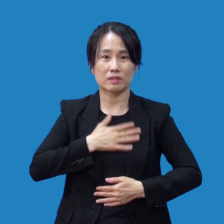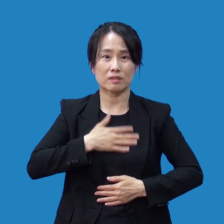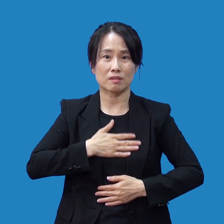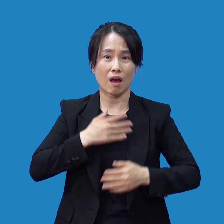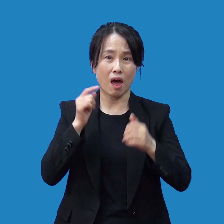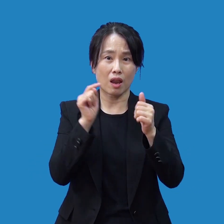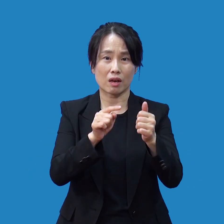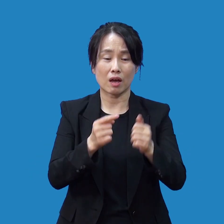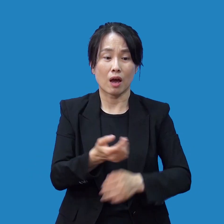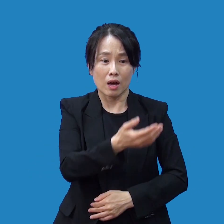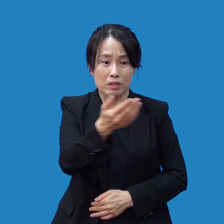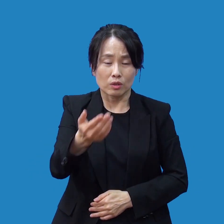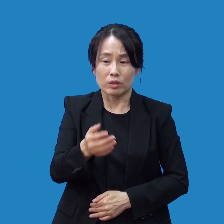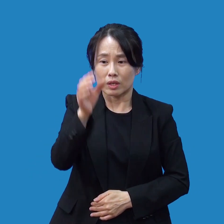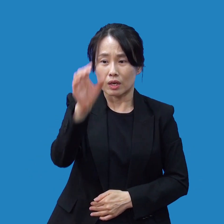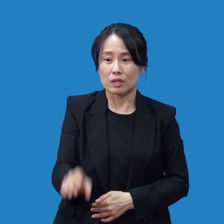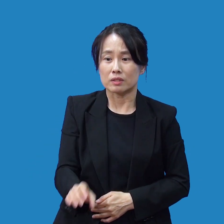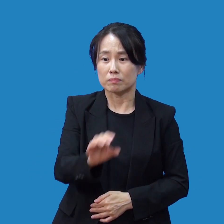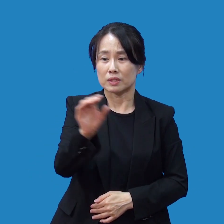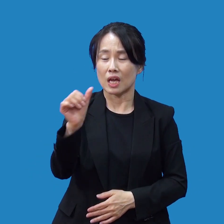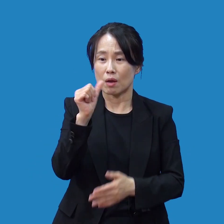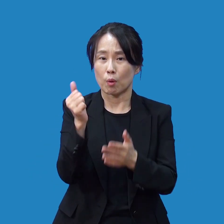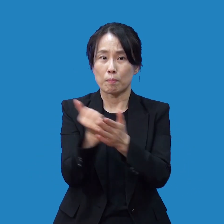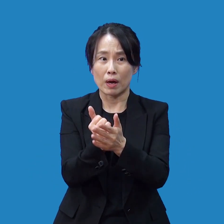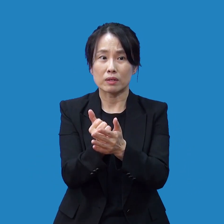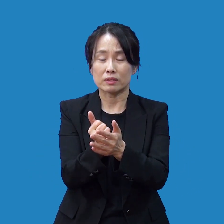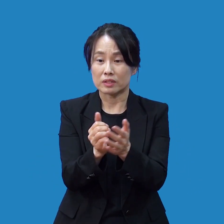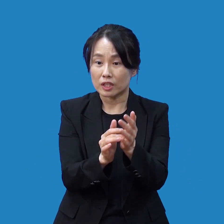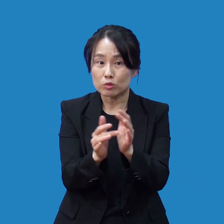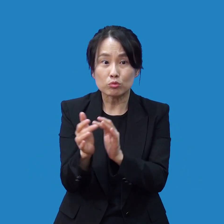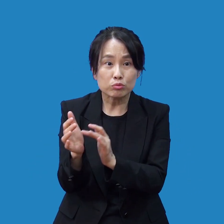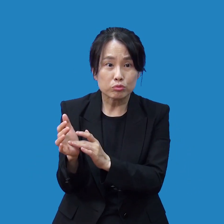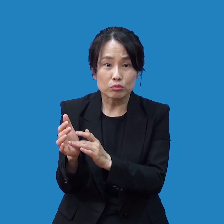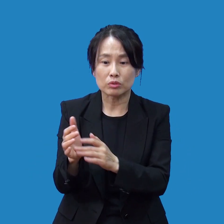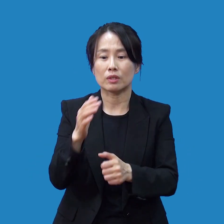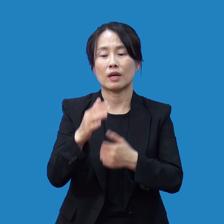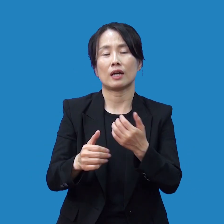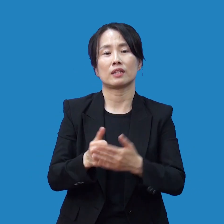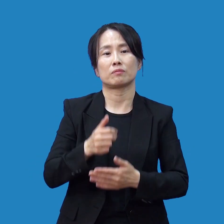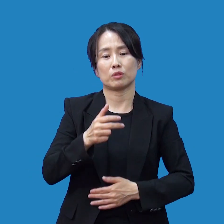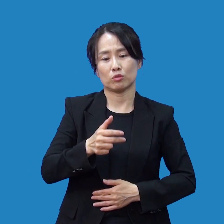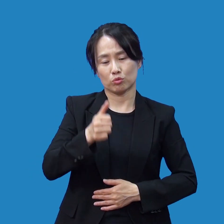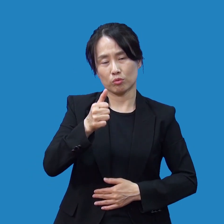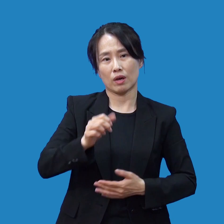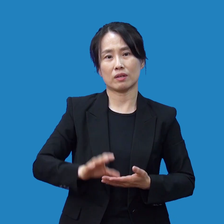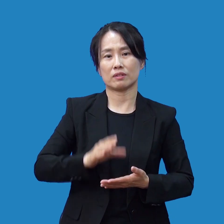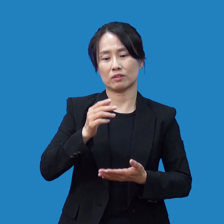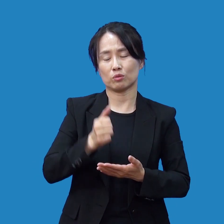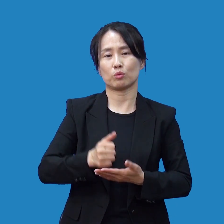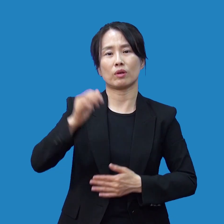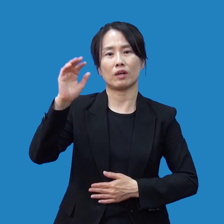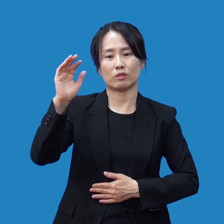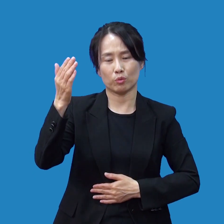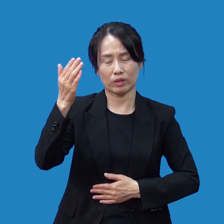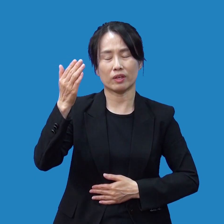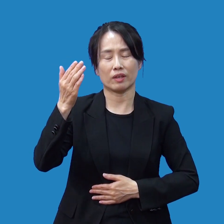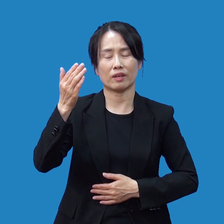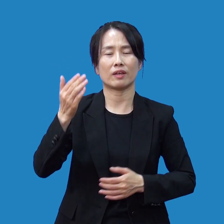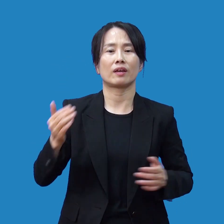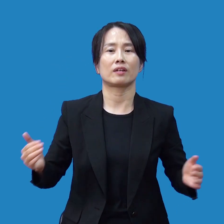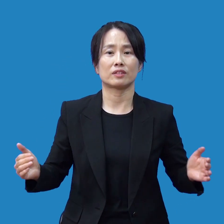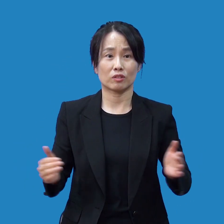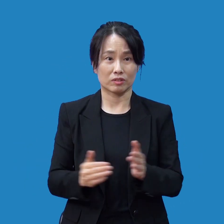알지니 너희가 십자가에 못 박은 이 예수를 하나님이 주와 그리스도가 되게